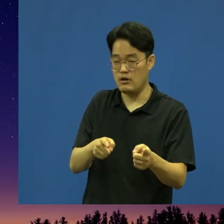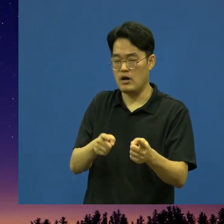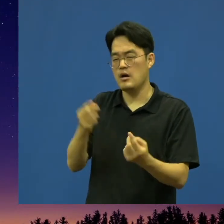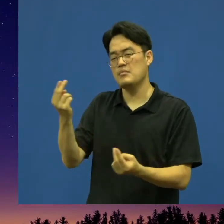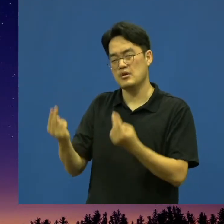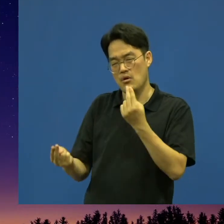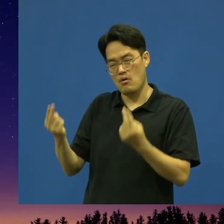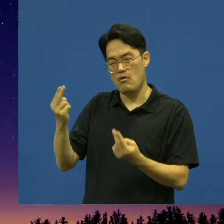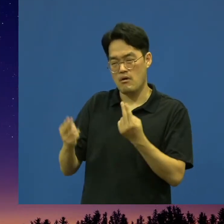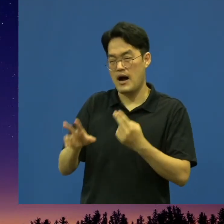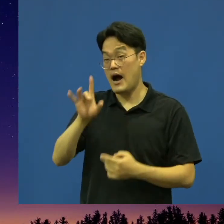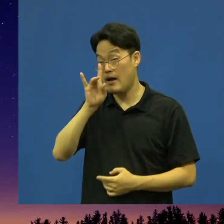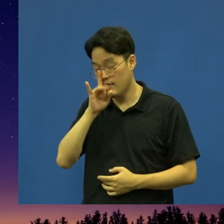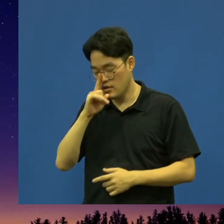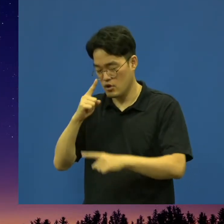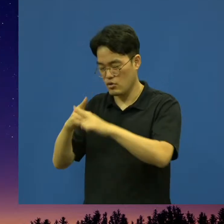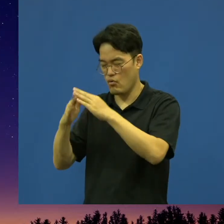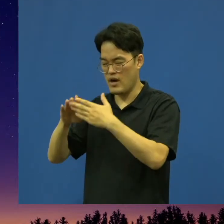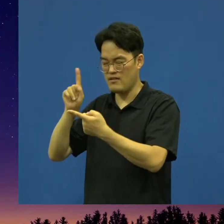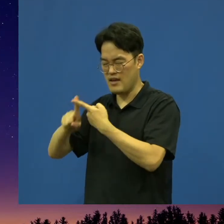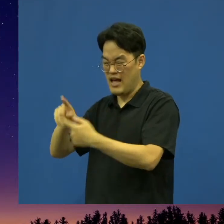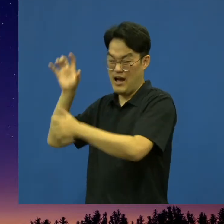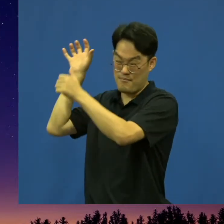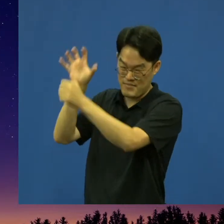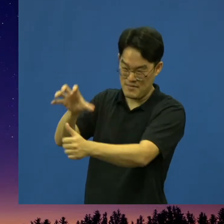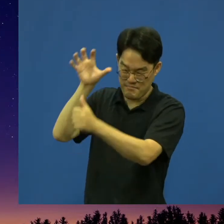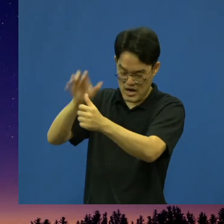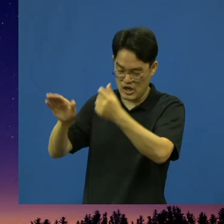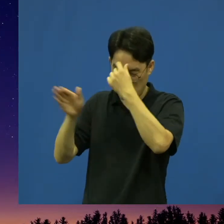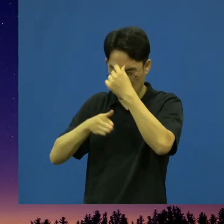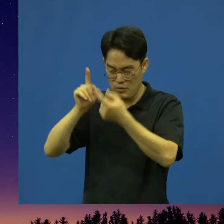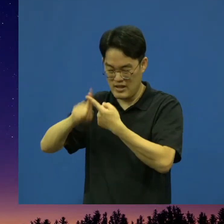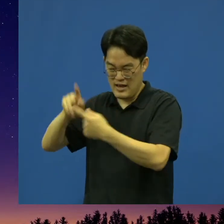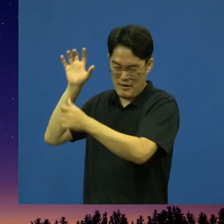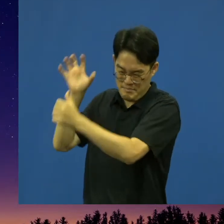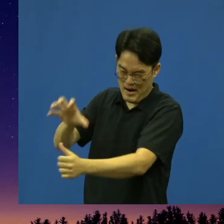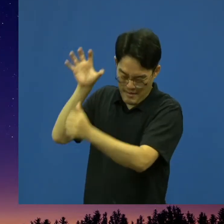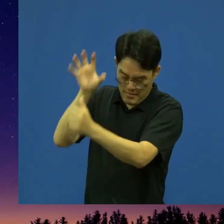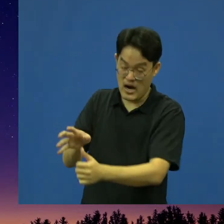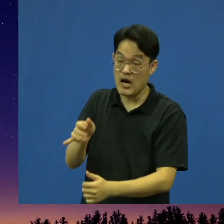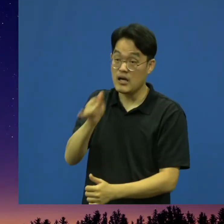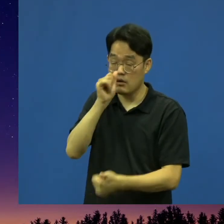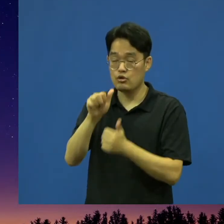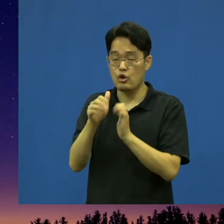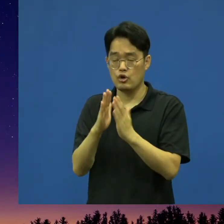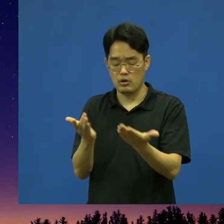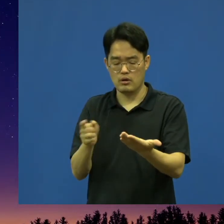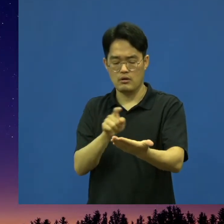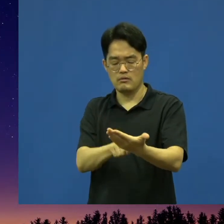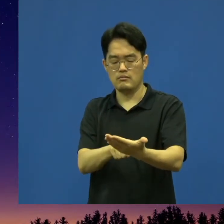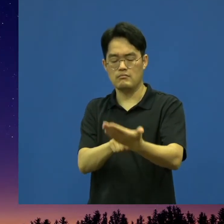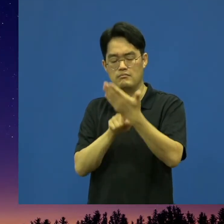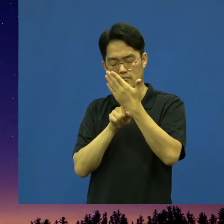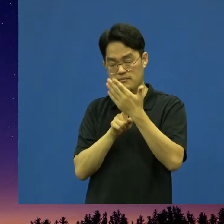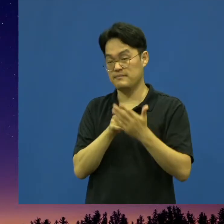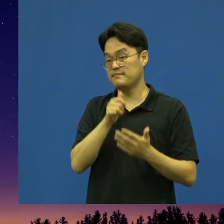교회를 향한 핍박과 성도들을 향한 박해가 있다고 성경은 분명하게 우리에게 말하고